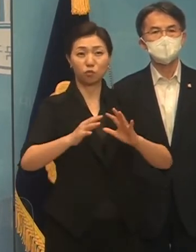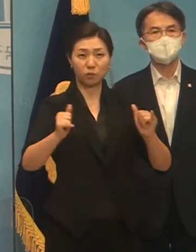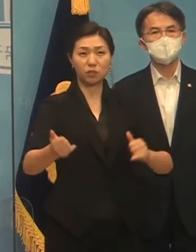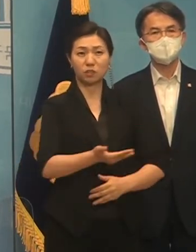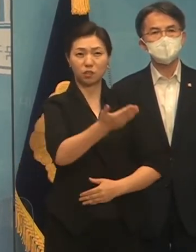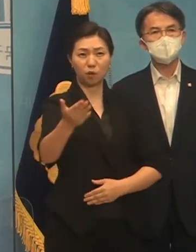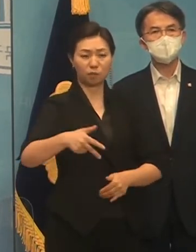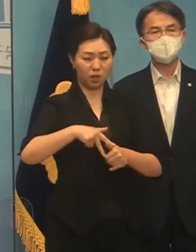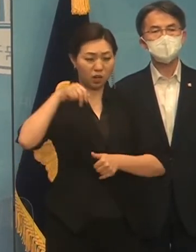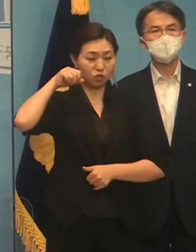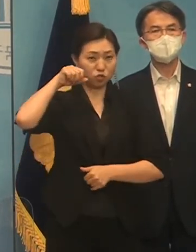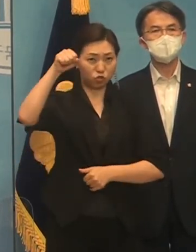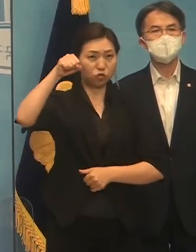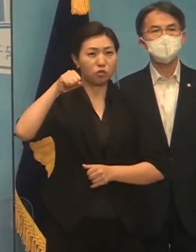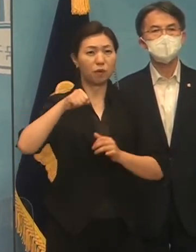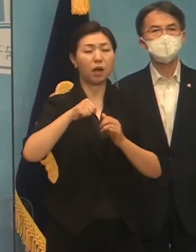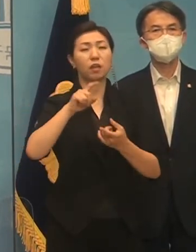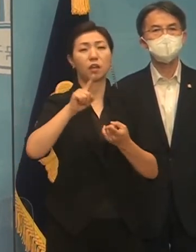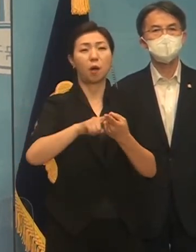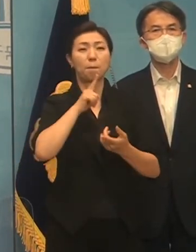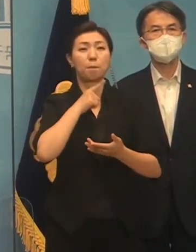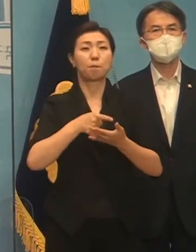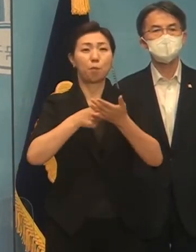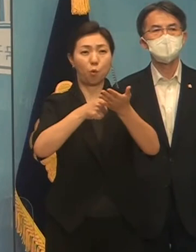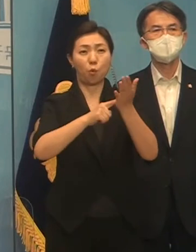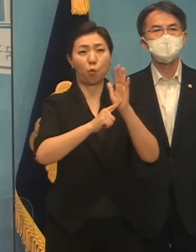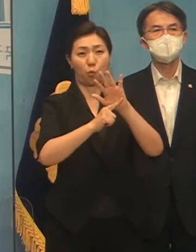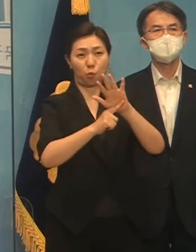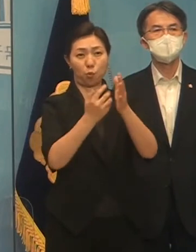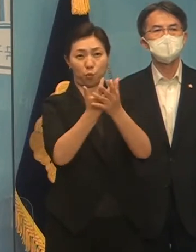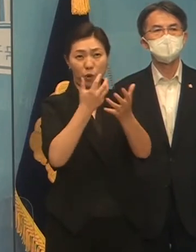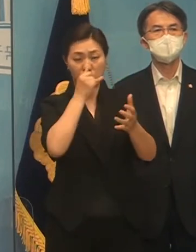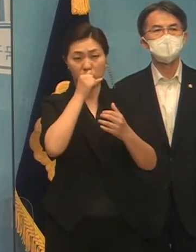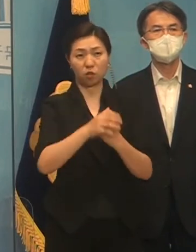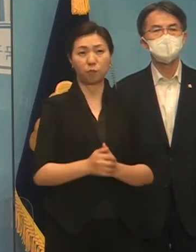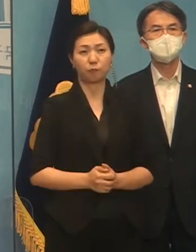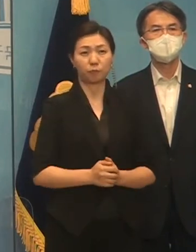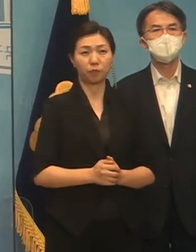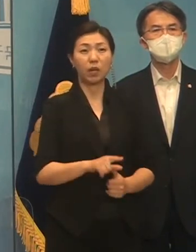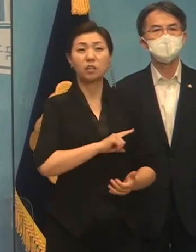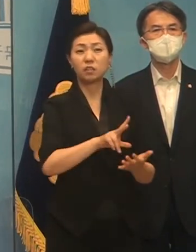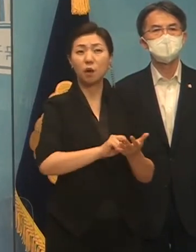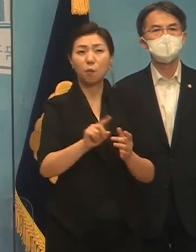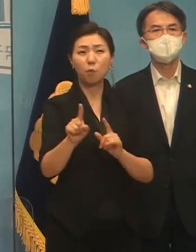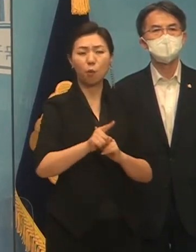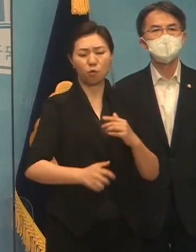보고를 해드리도록 하겠습니다. 출마 보고의 제목은 분노하라입니다.